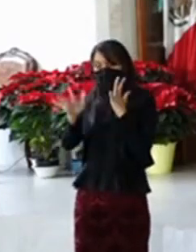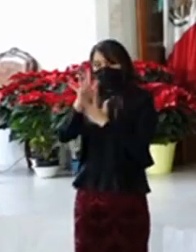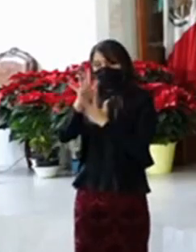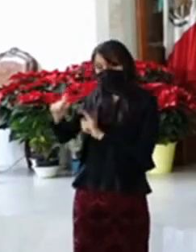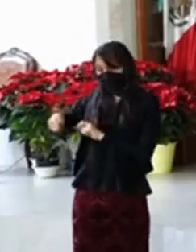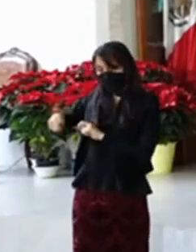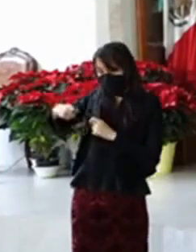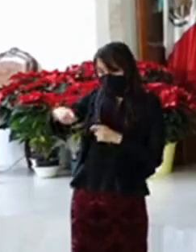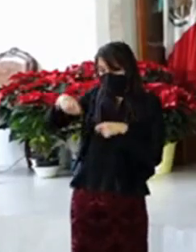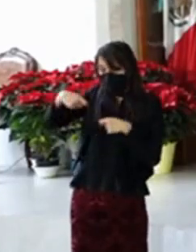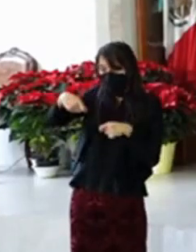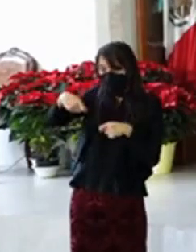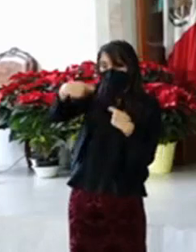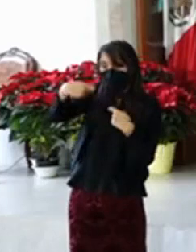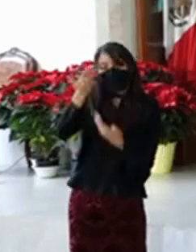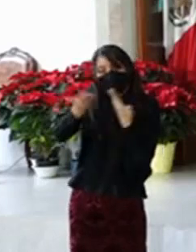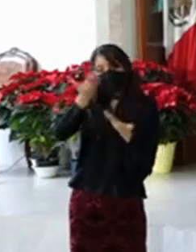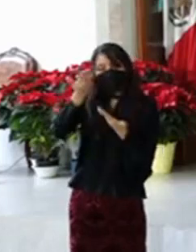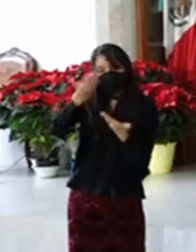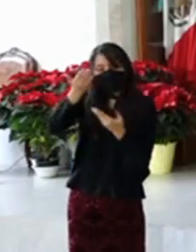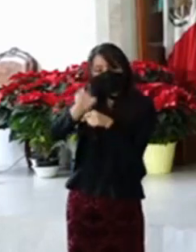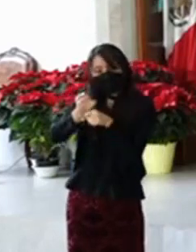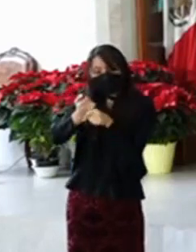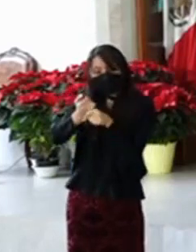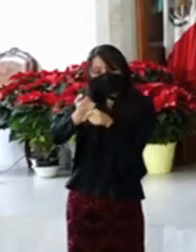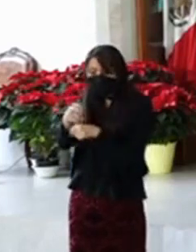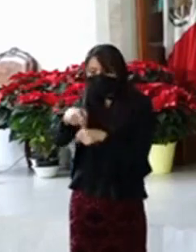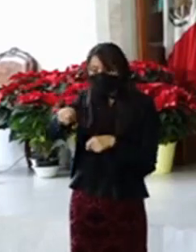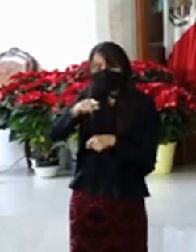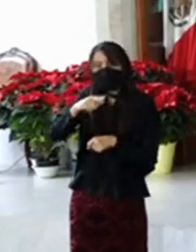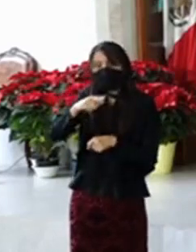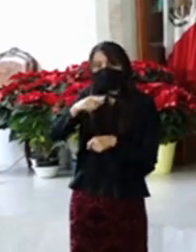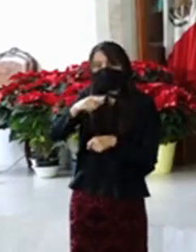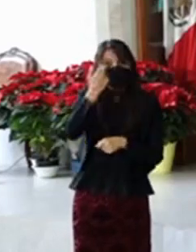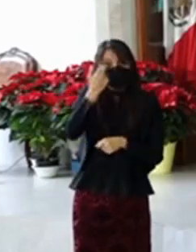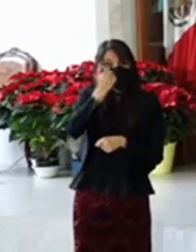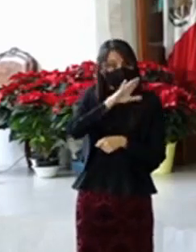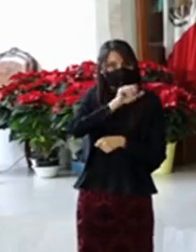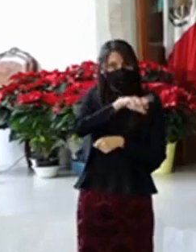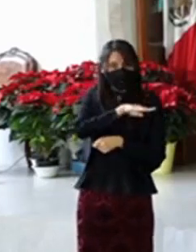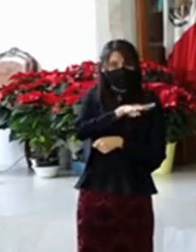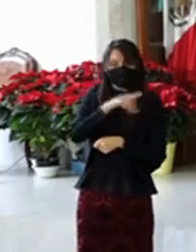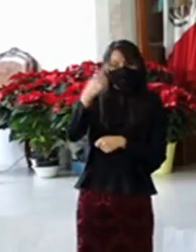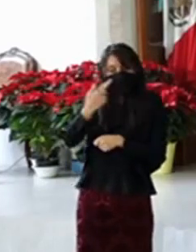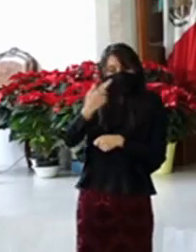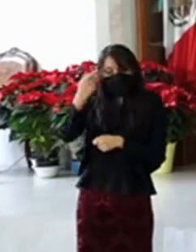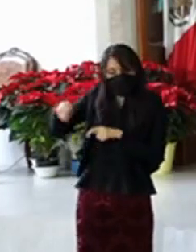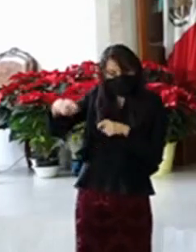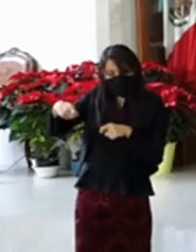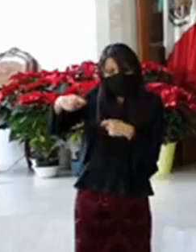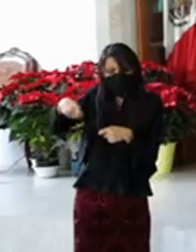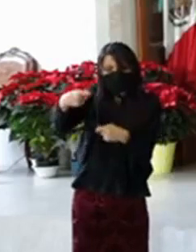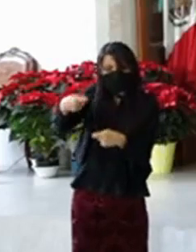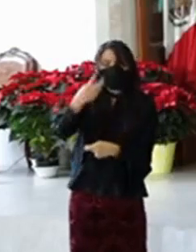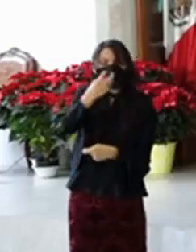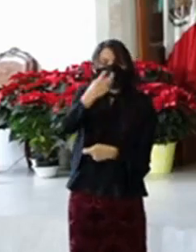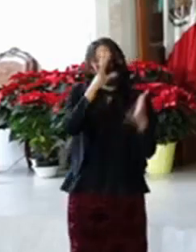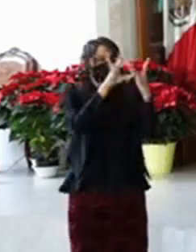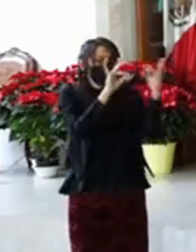refiere a este relato del tiempo del rey Acaz y agrega con estas